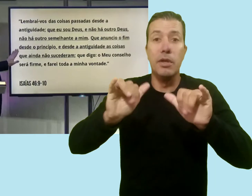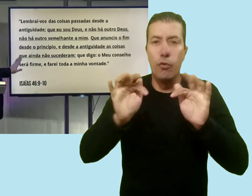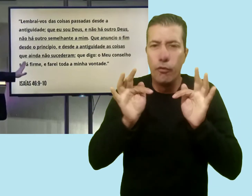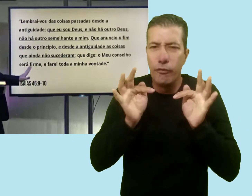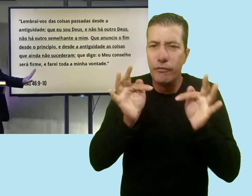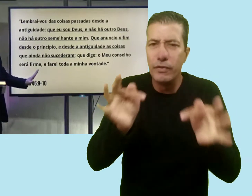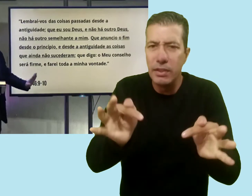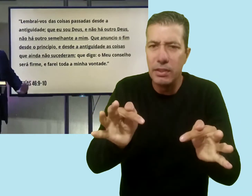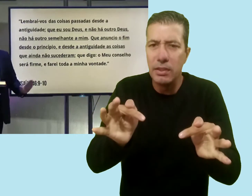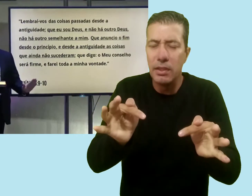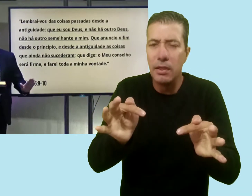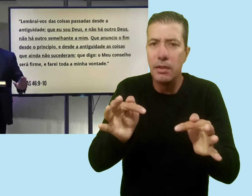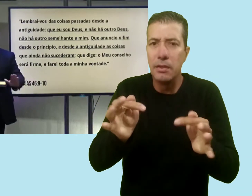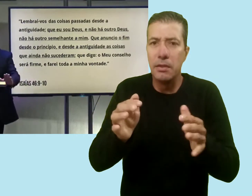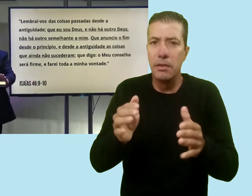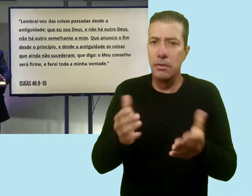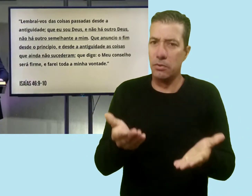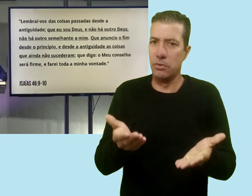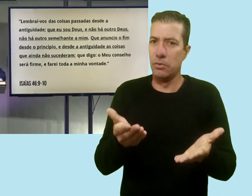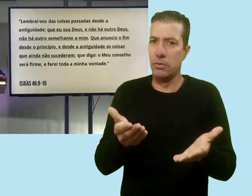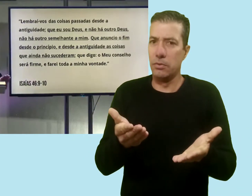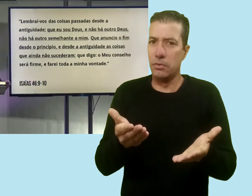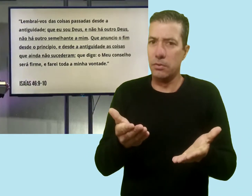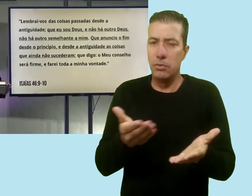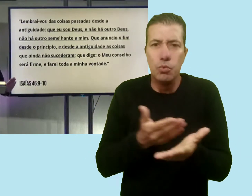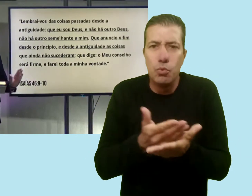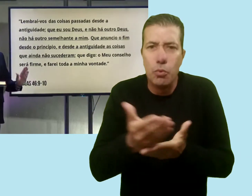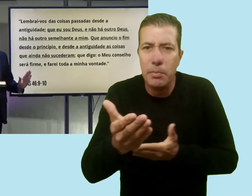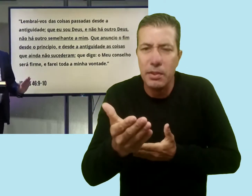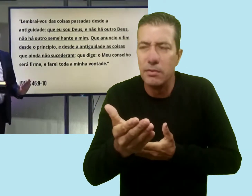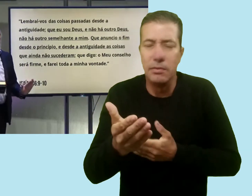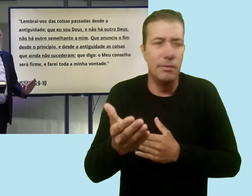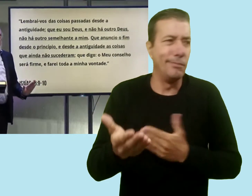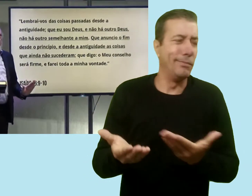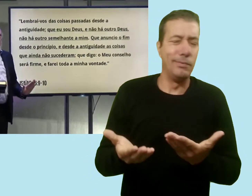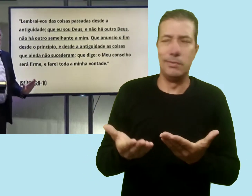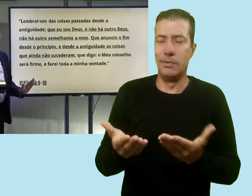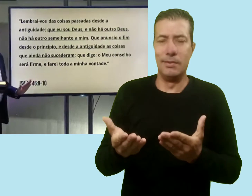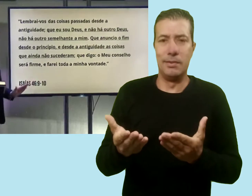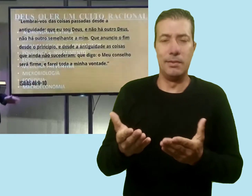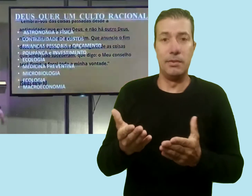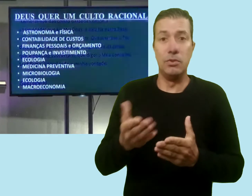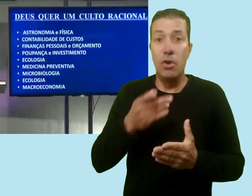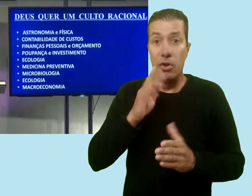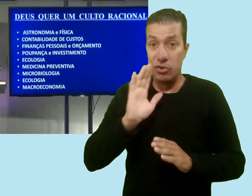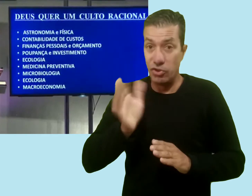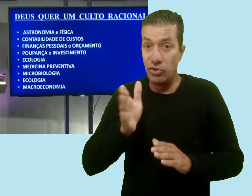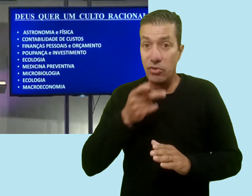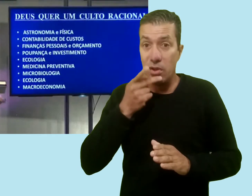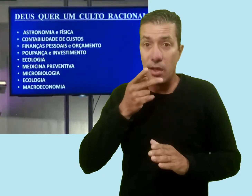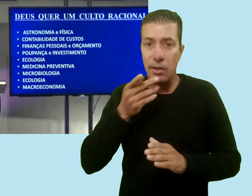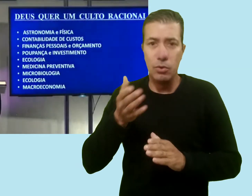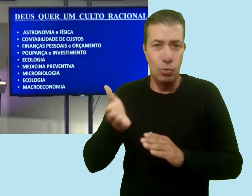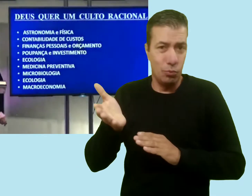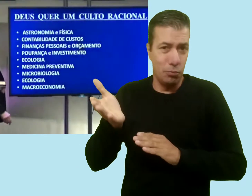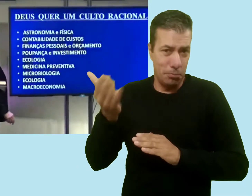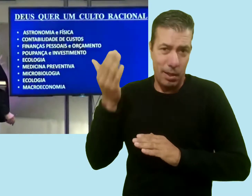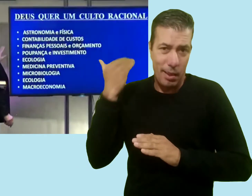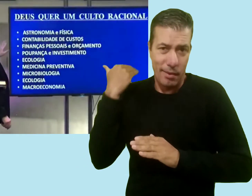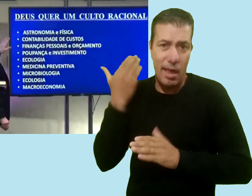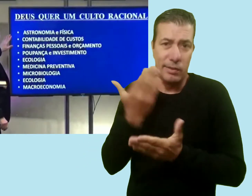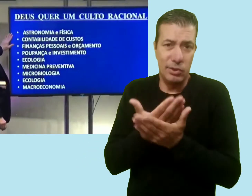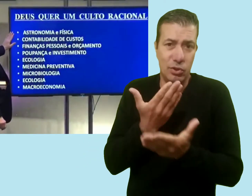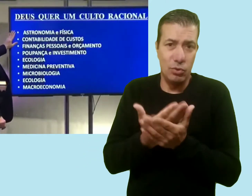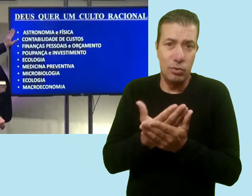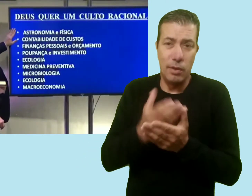desde o princípio. Só neste livro tem isso, em outro livro não tem, não é? E nós vimos isso naquela